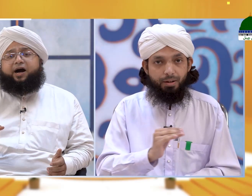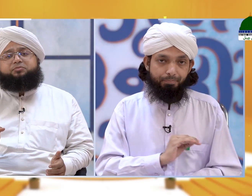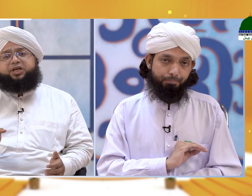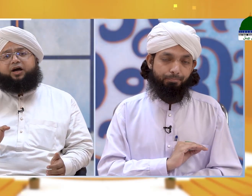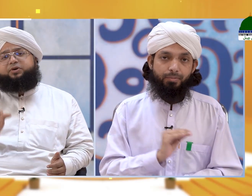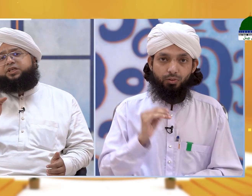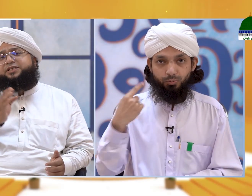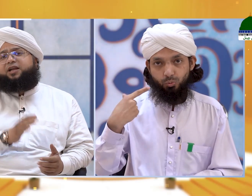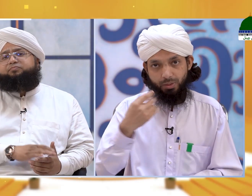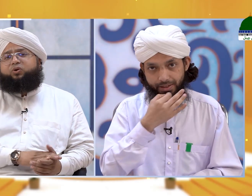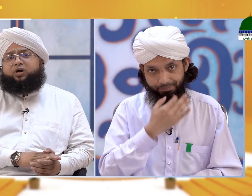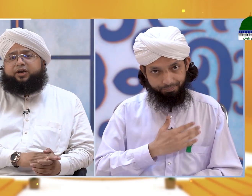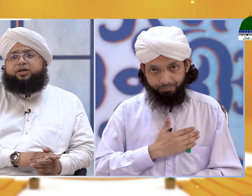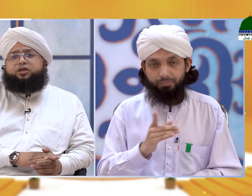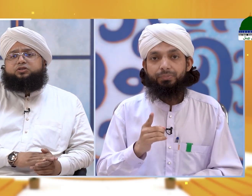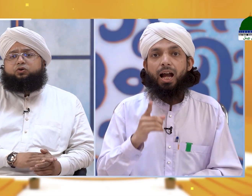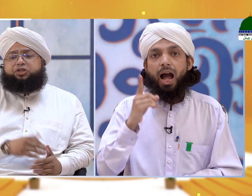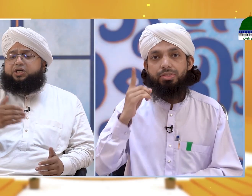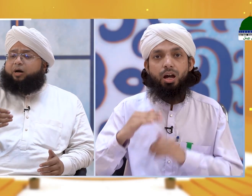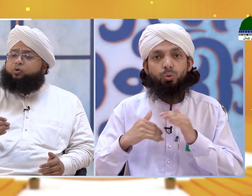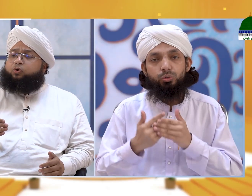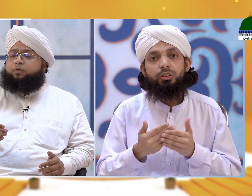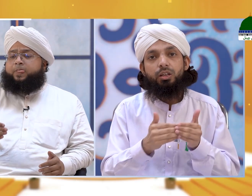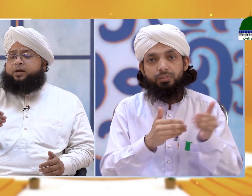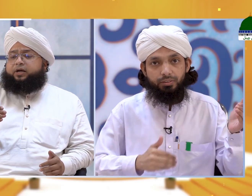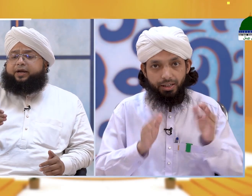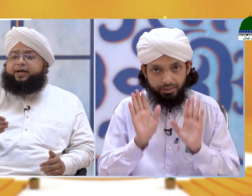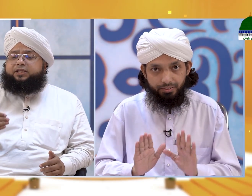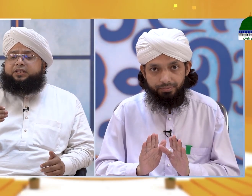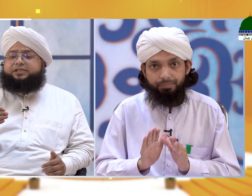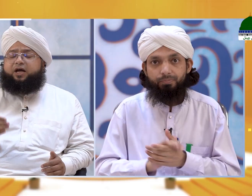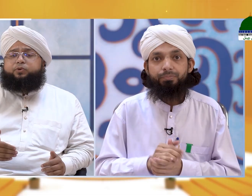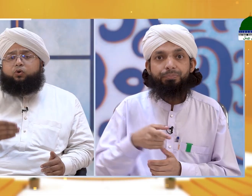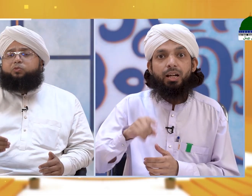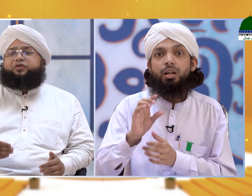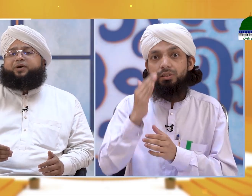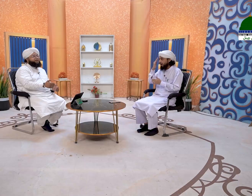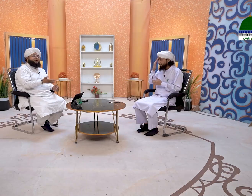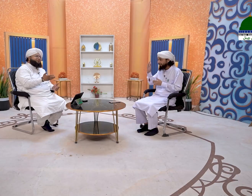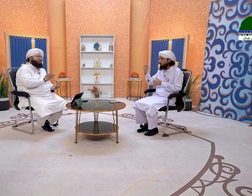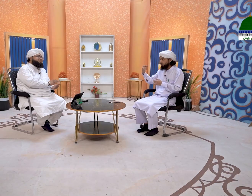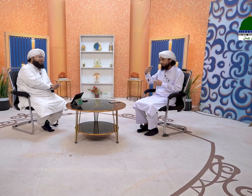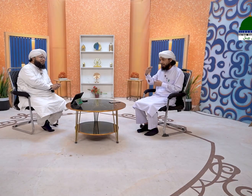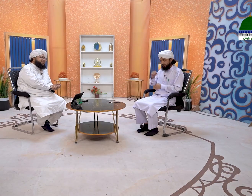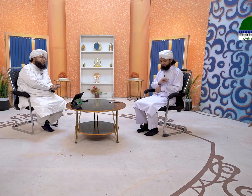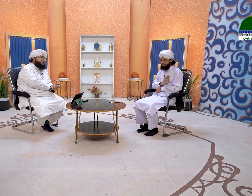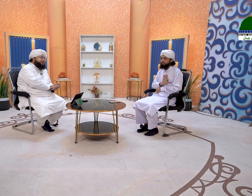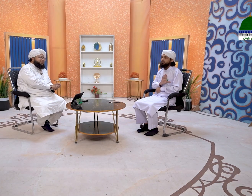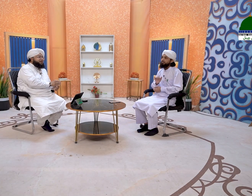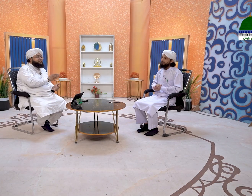کام سے ہمیں دین اسلام نے روکا ہے اور جن کاموں کو کرنے کا دین اسلام نے حکم فرمایا ہے وہ کام کرنے چاہیے، ناجائز